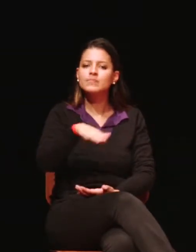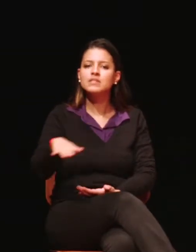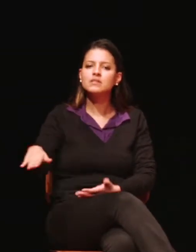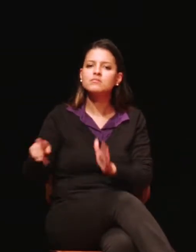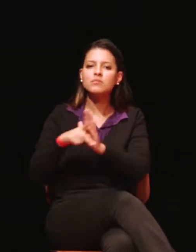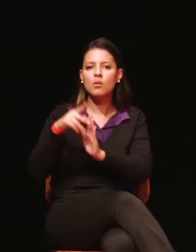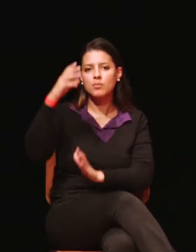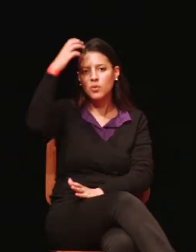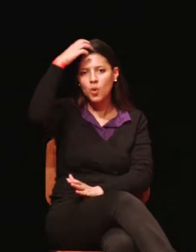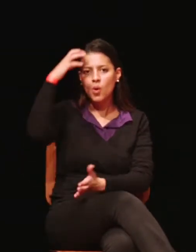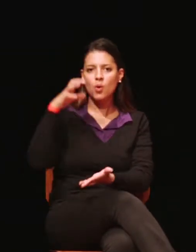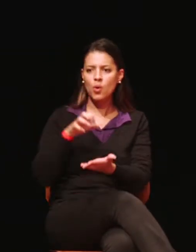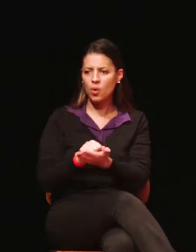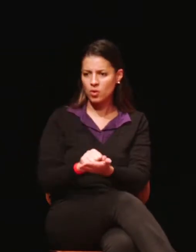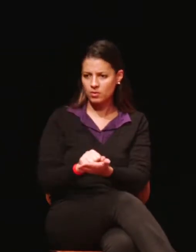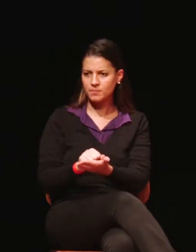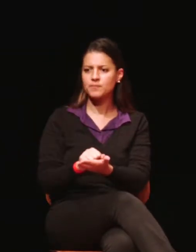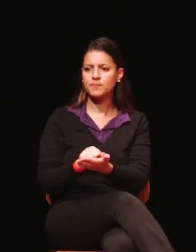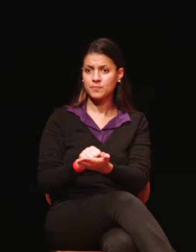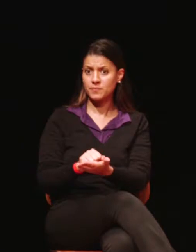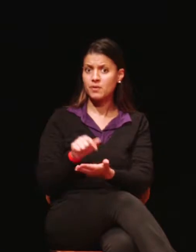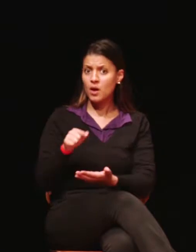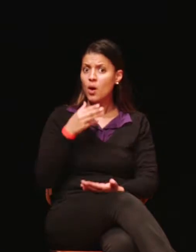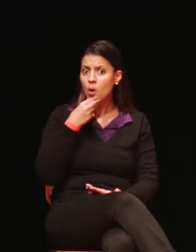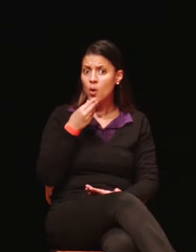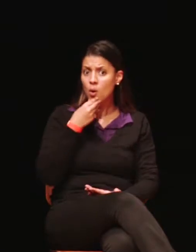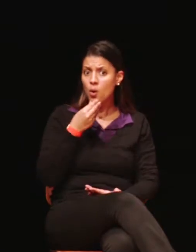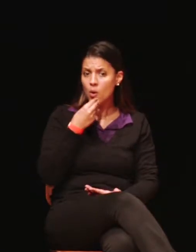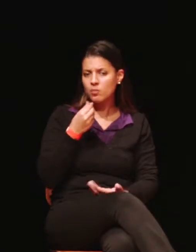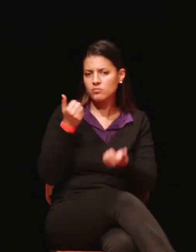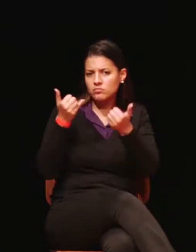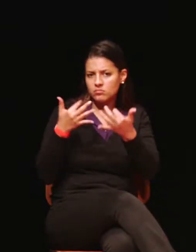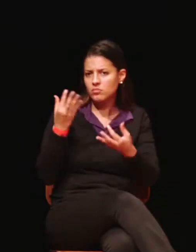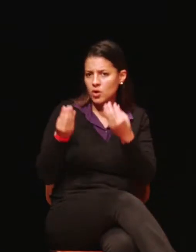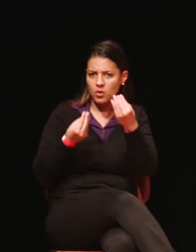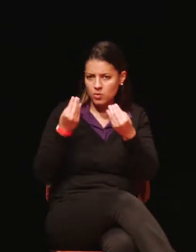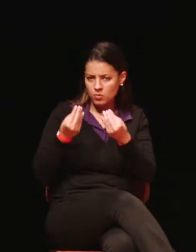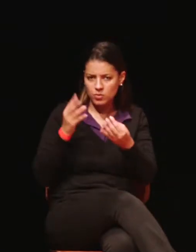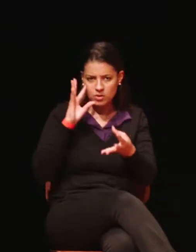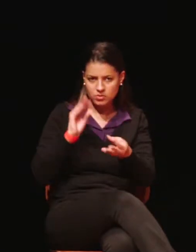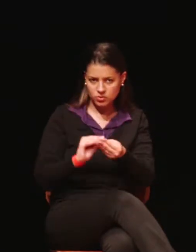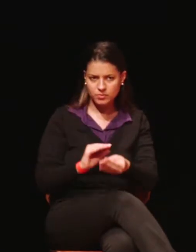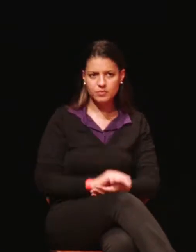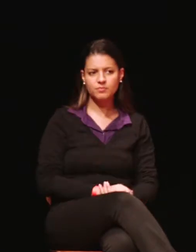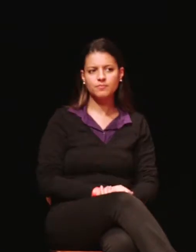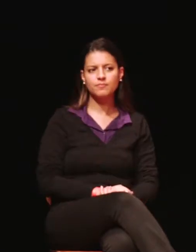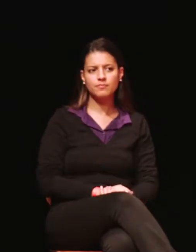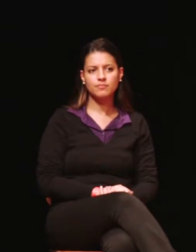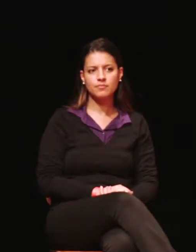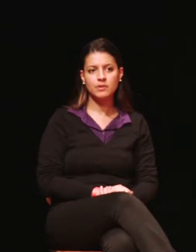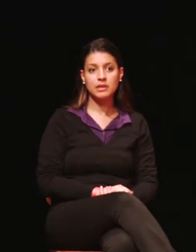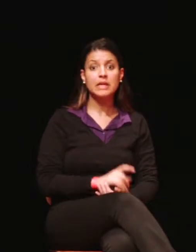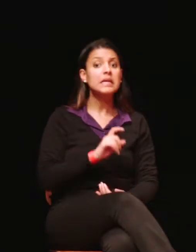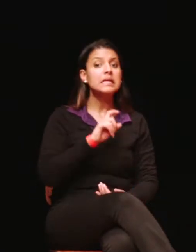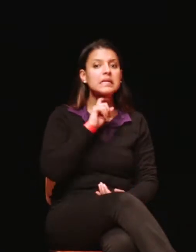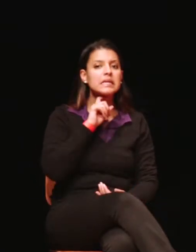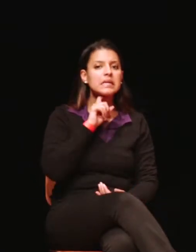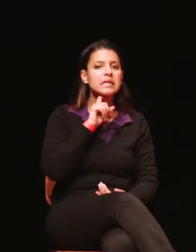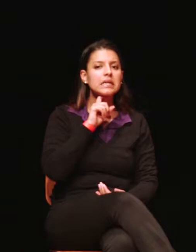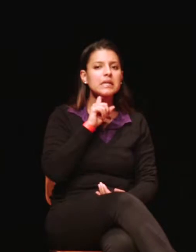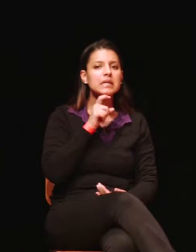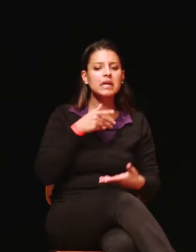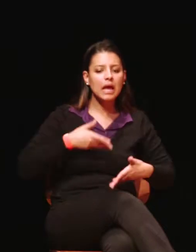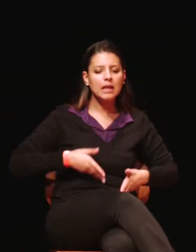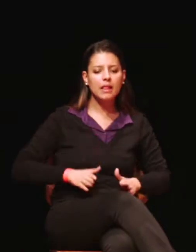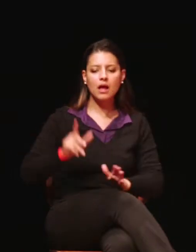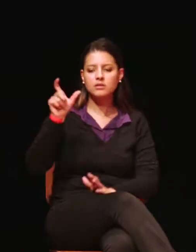questão levantada por Freire pode ser resumida da seguinte forma: ninguém nasce senhor de escravos, existindo